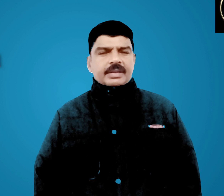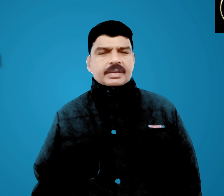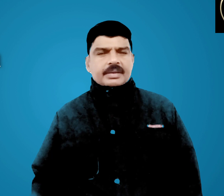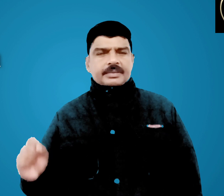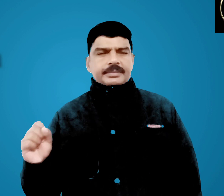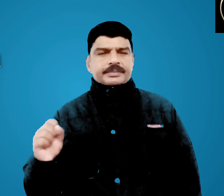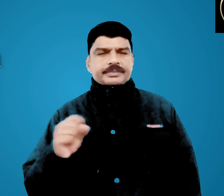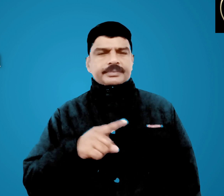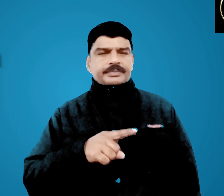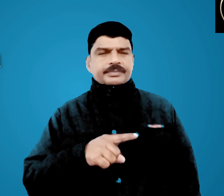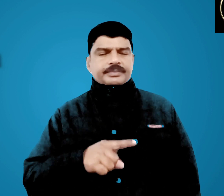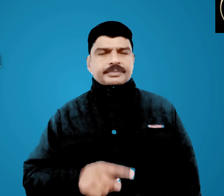महीना